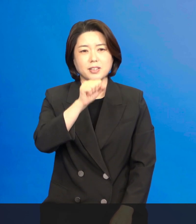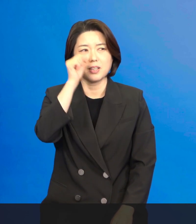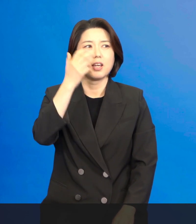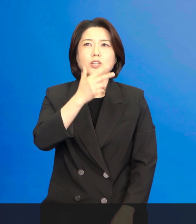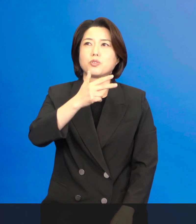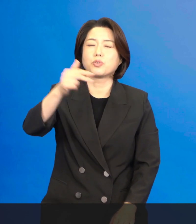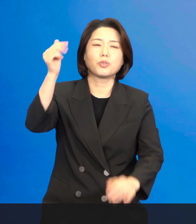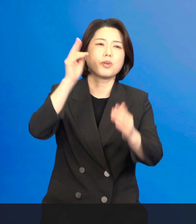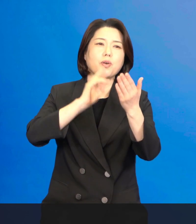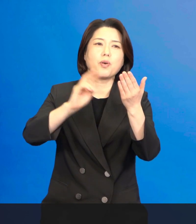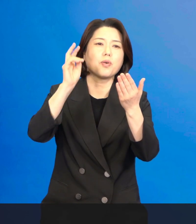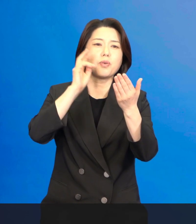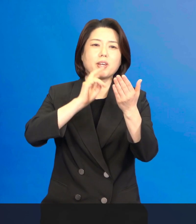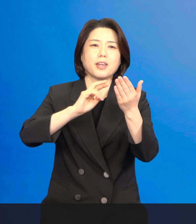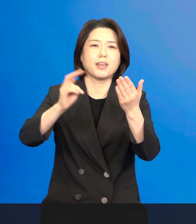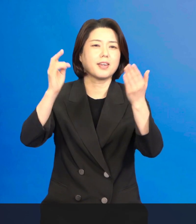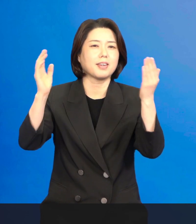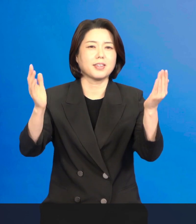선하신 주를